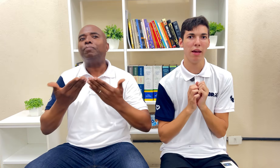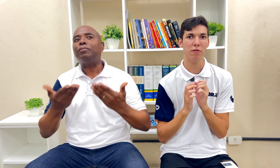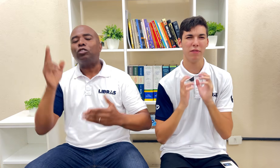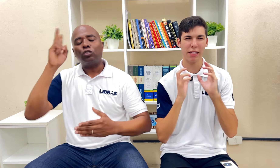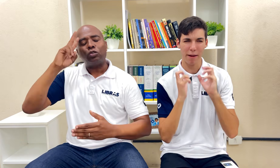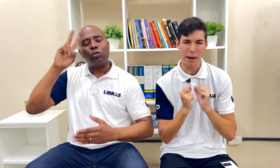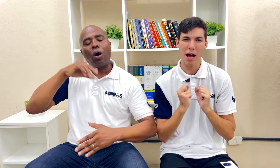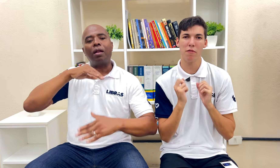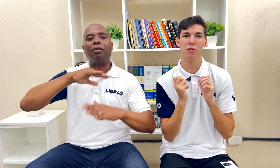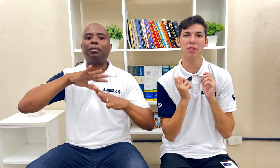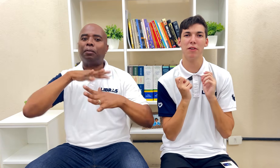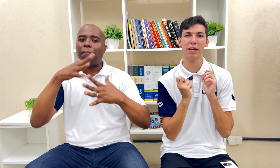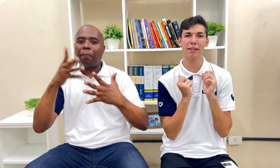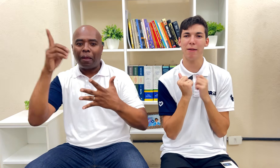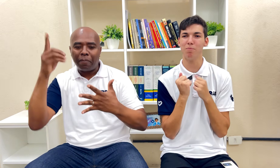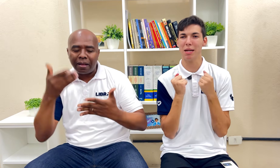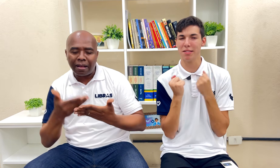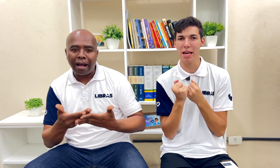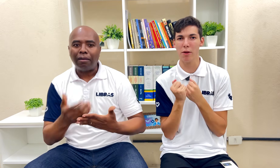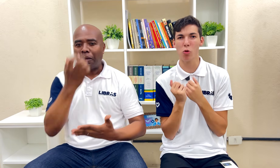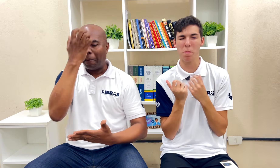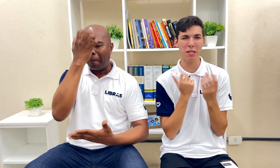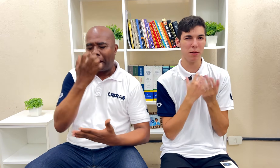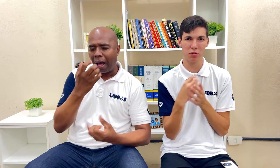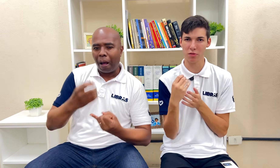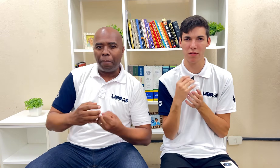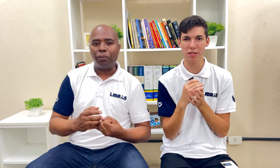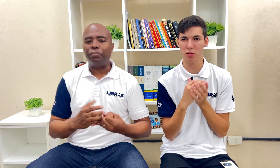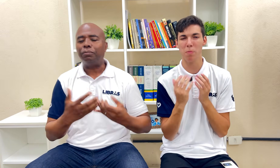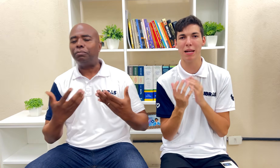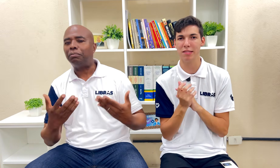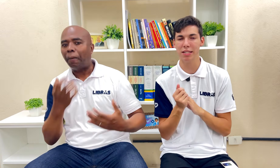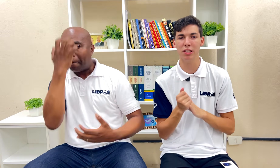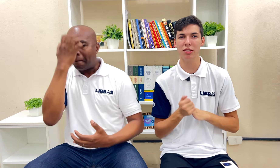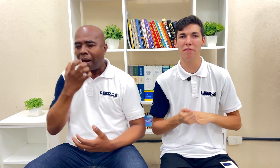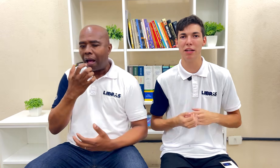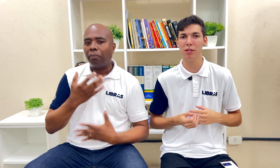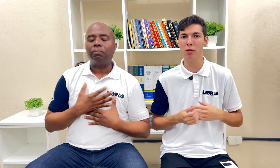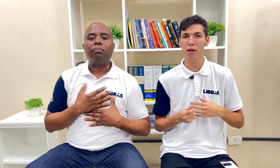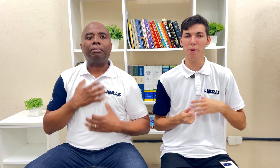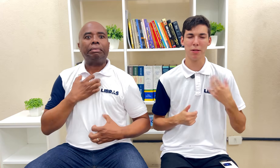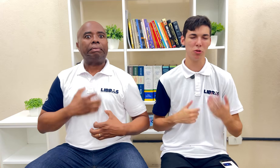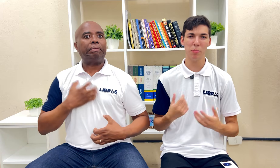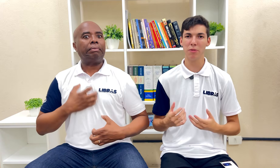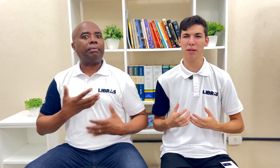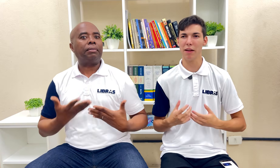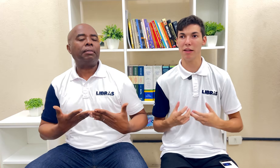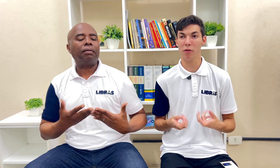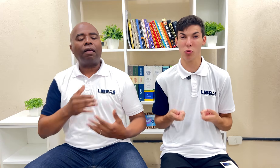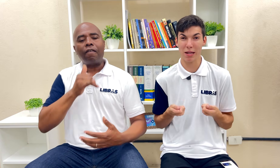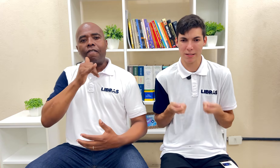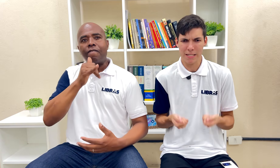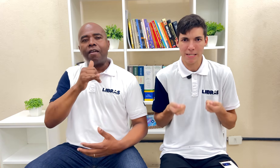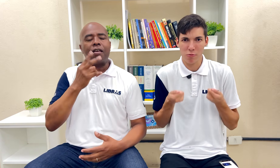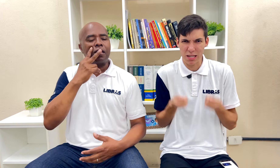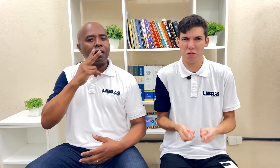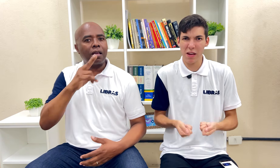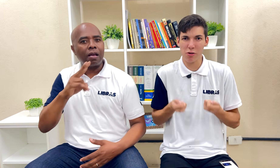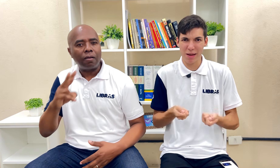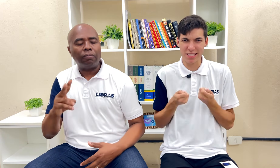você vê que tá bravo, você vê que tá mais sério, copia expressões que você vê às vezes de um palestrante, tá falando, pastor bispo, ele tá falando com mais fé, com mais